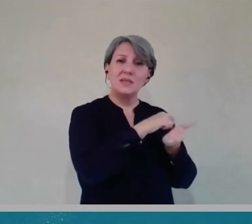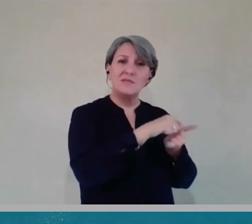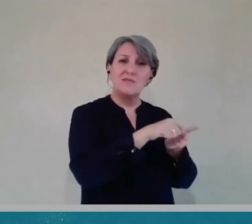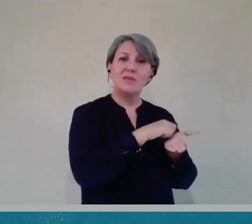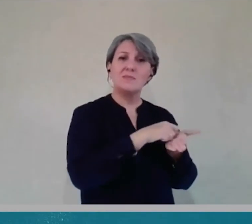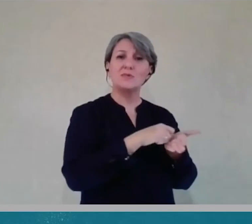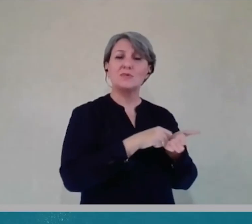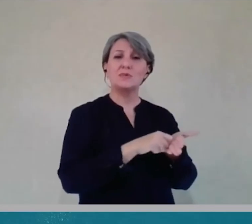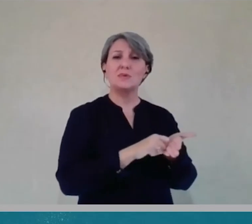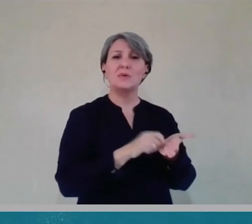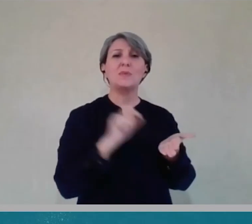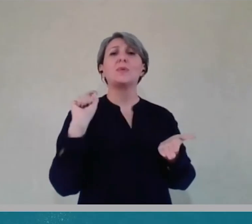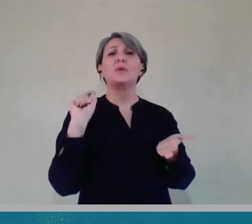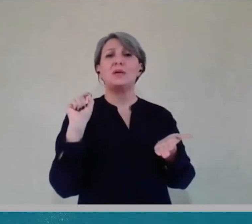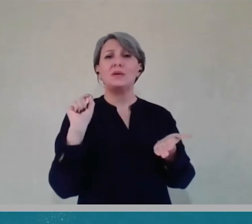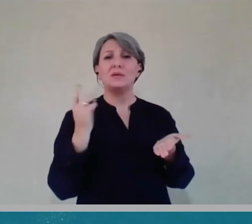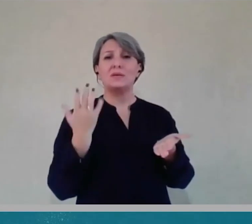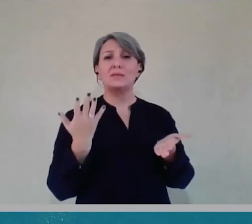Para que